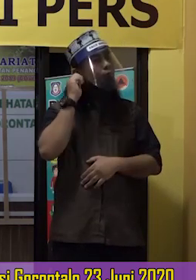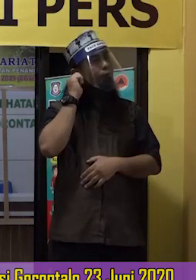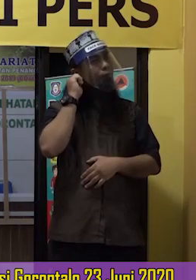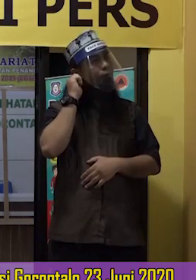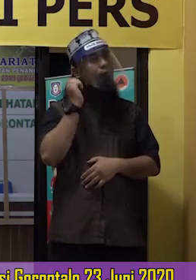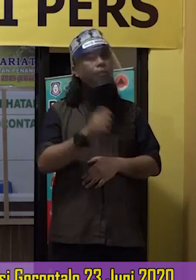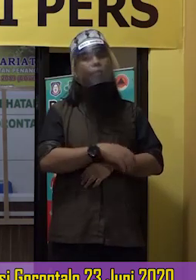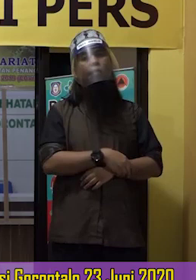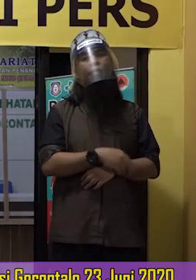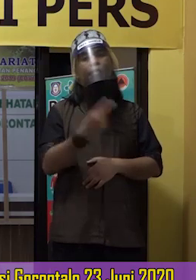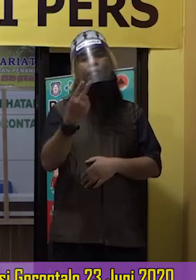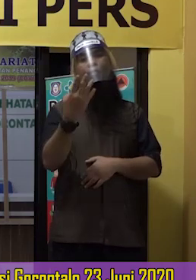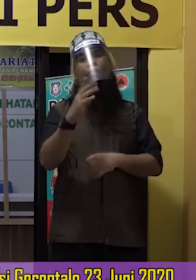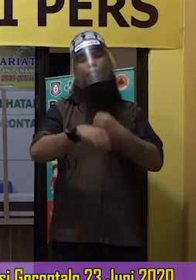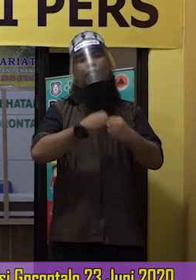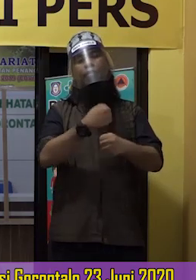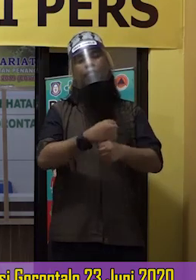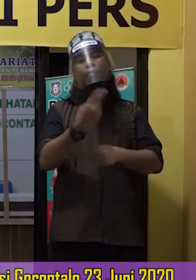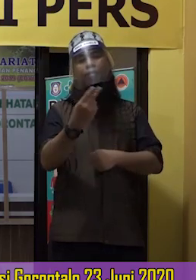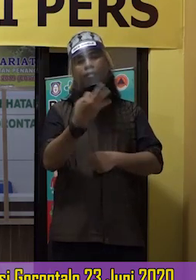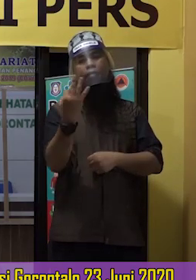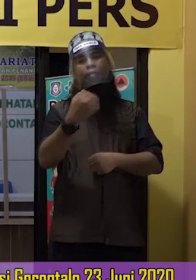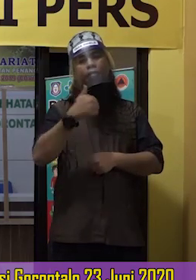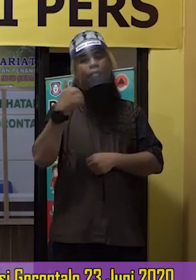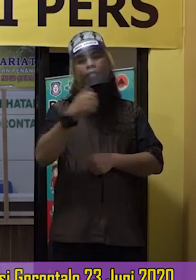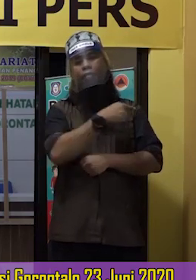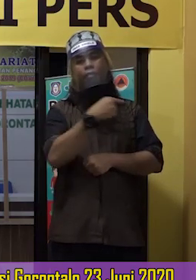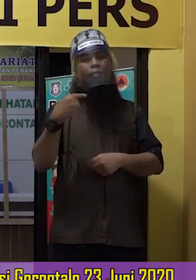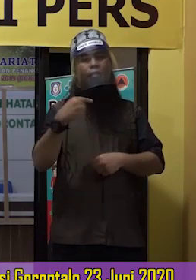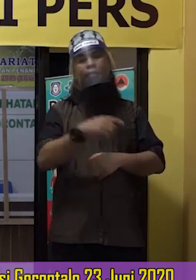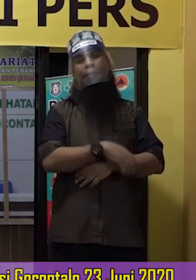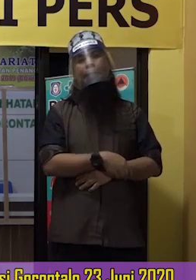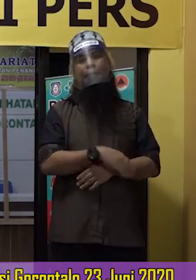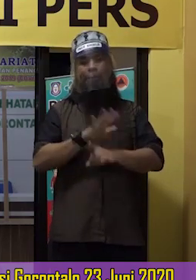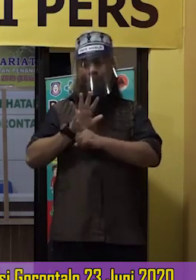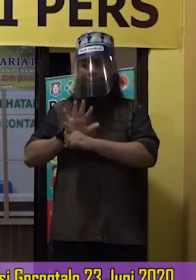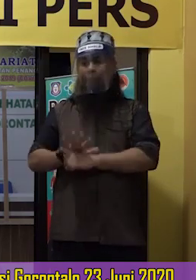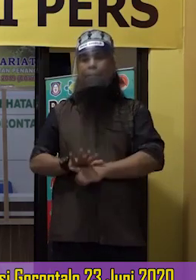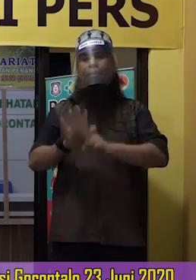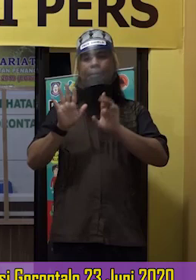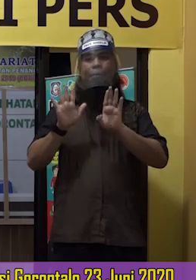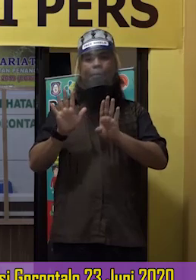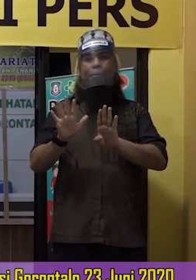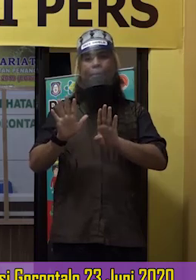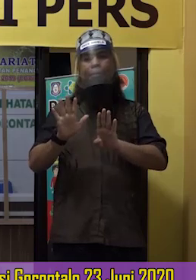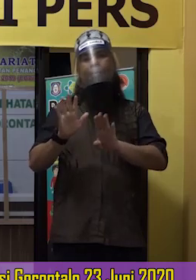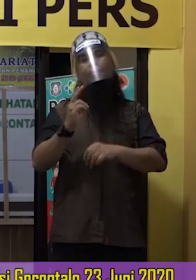24 tahun, hasil swab kedua dan ketiga PCR-nya negatif, dirawat selama 9 hari.